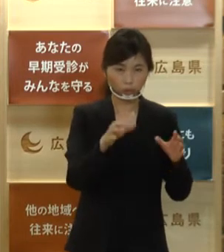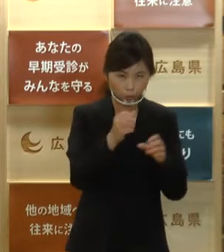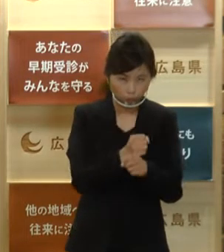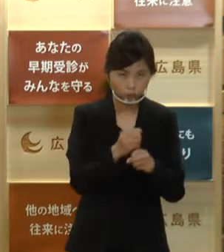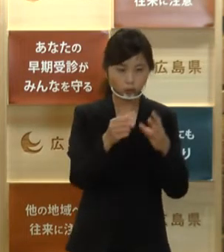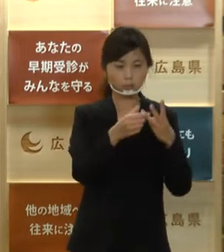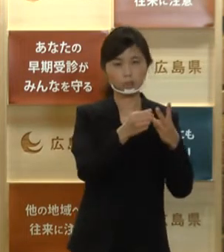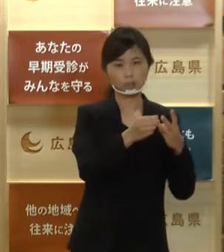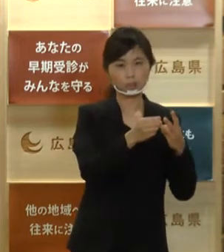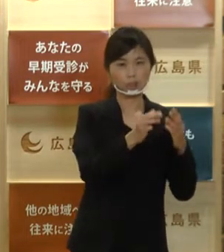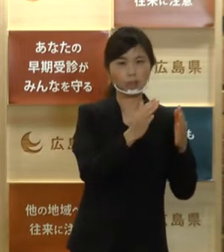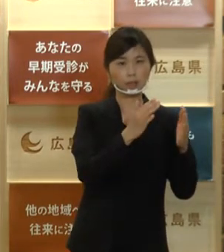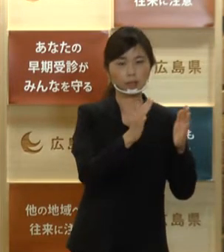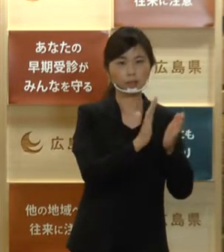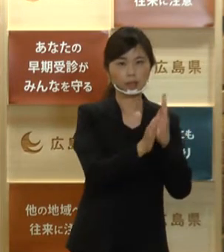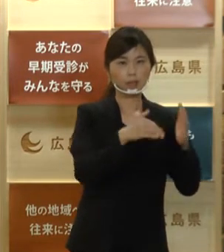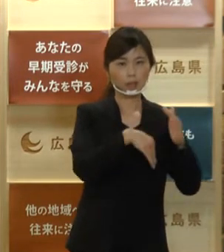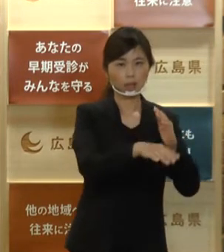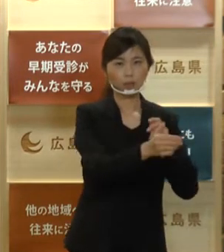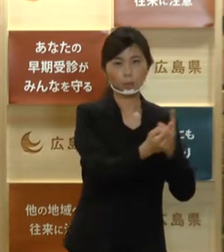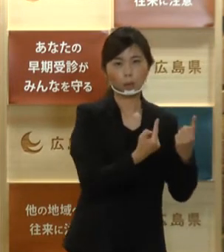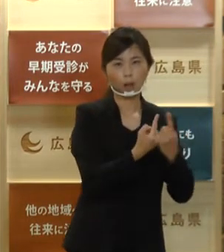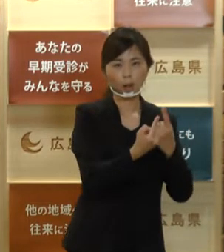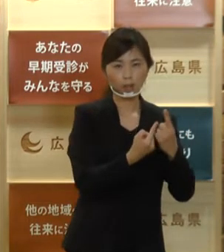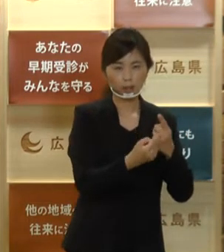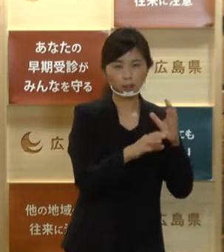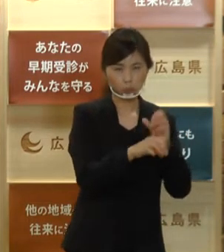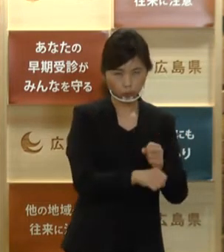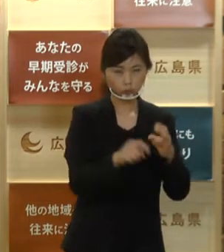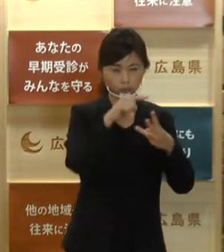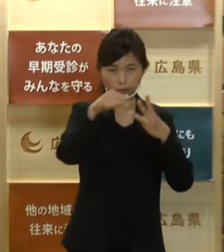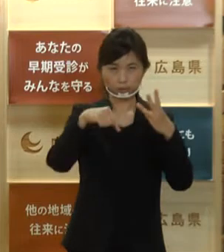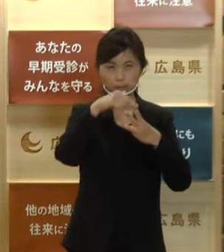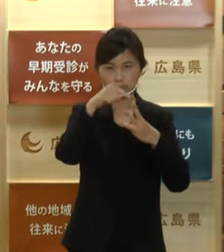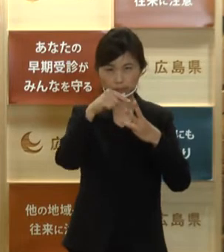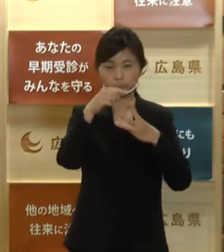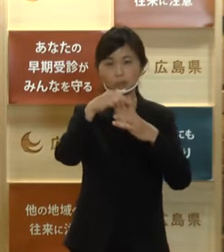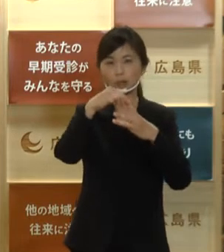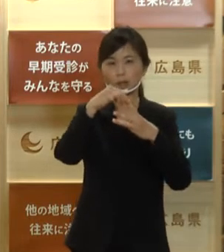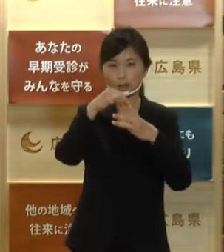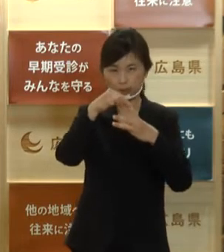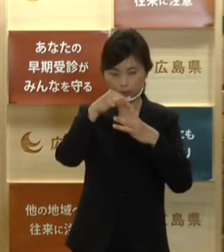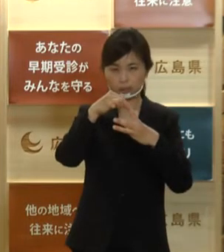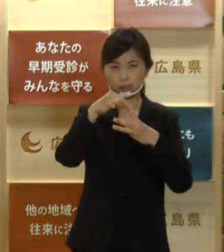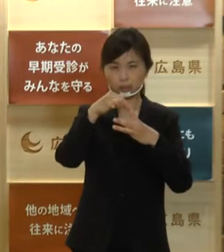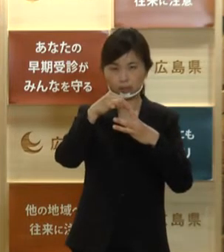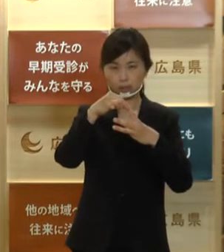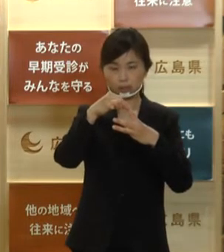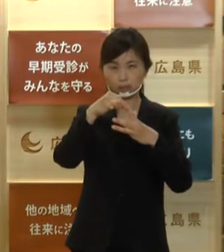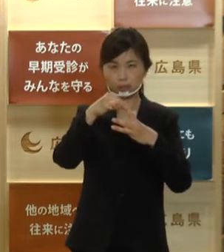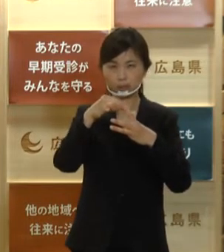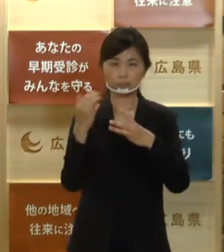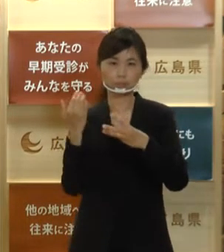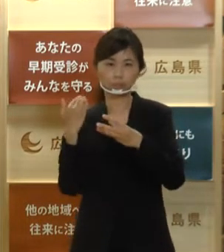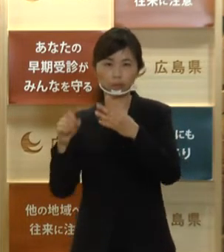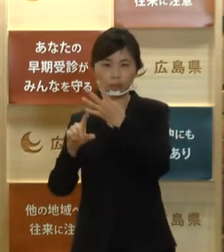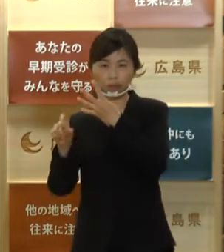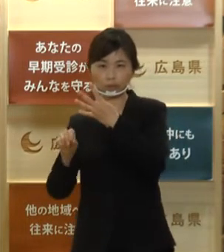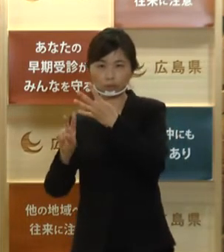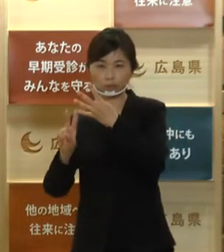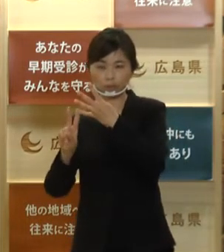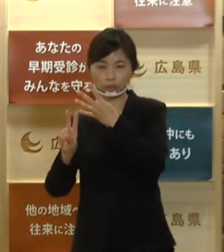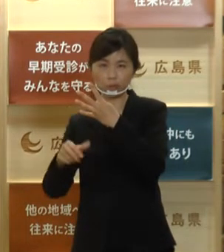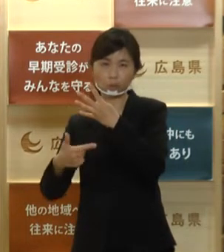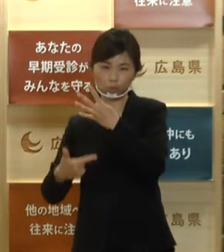外往来集中実施であります。このうち繁華街集中実施につきましては、これ4月26日現